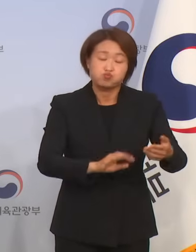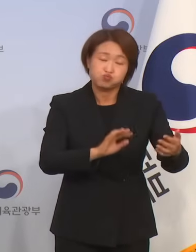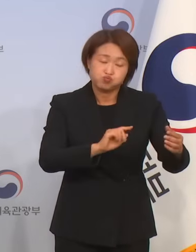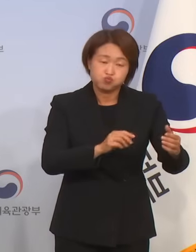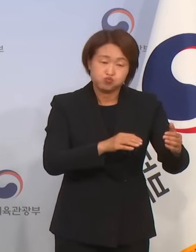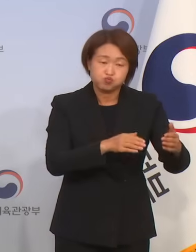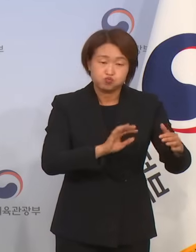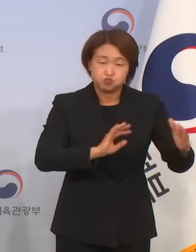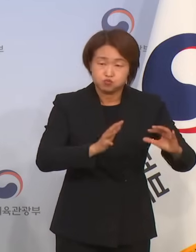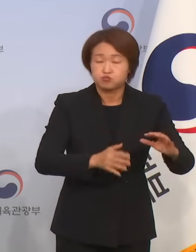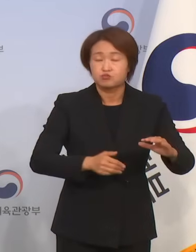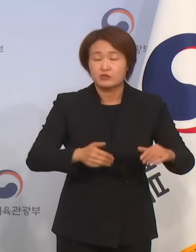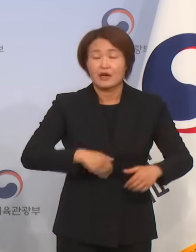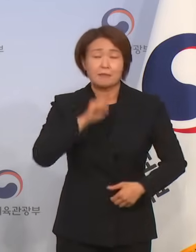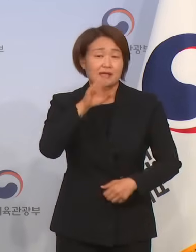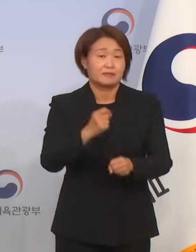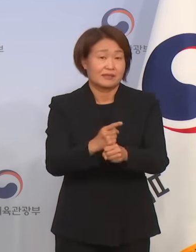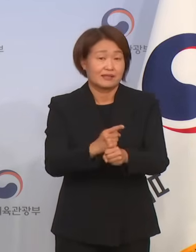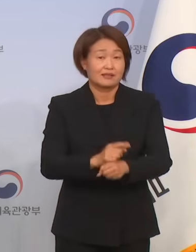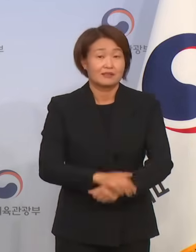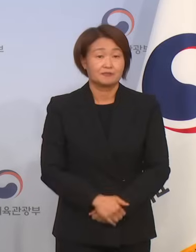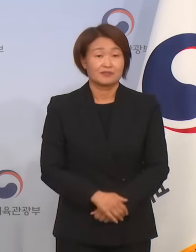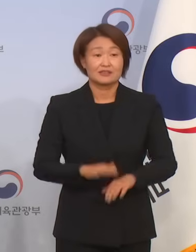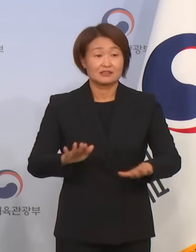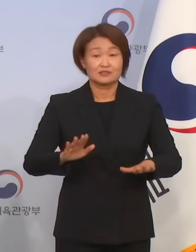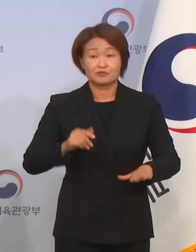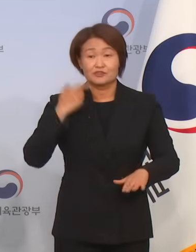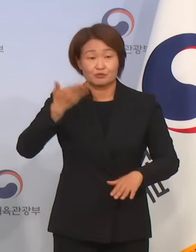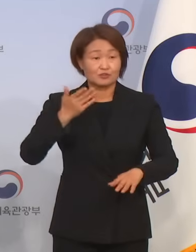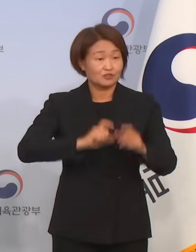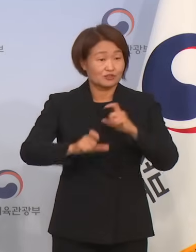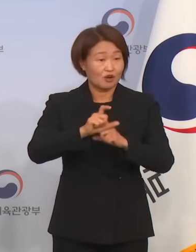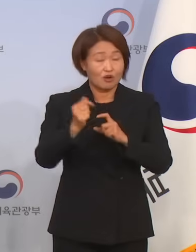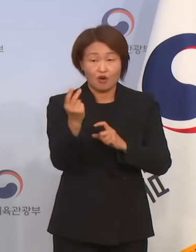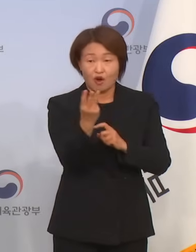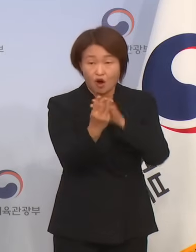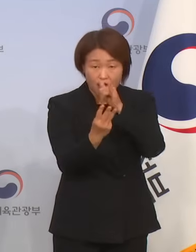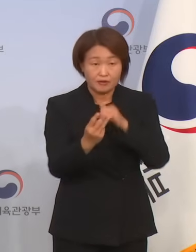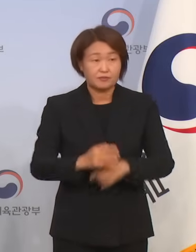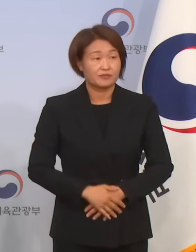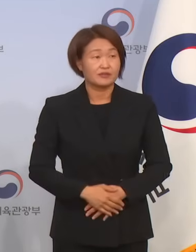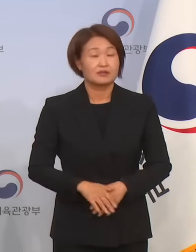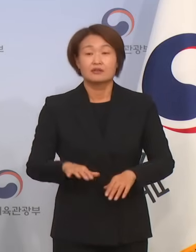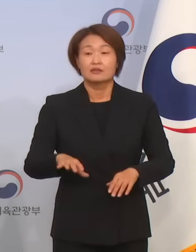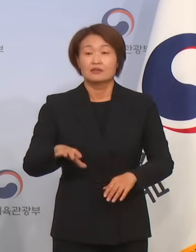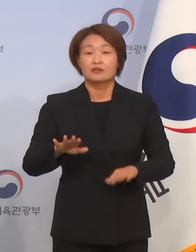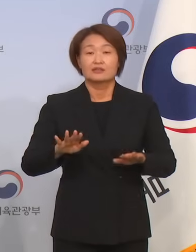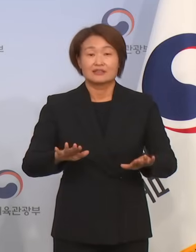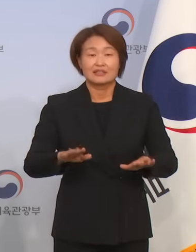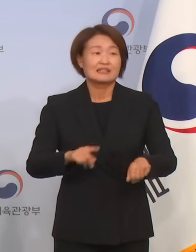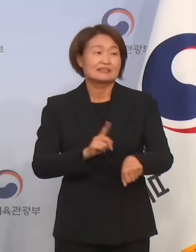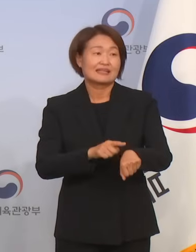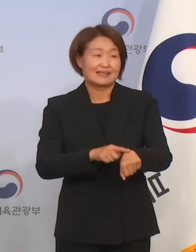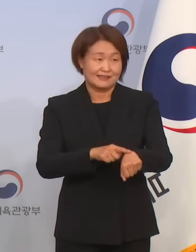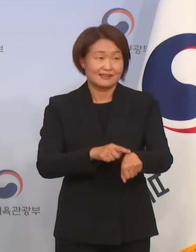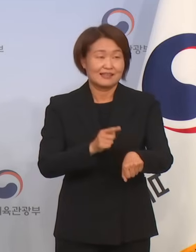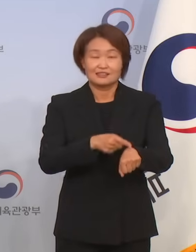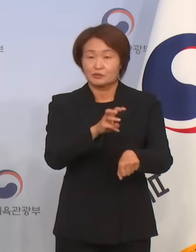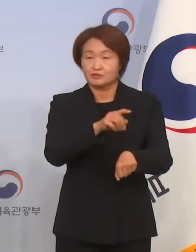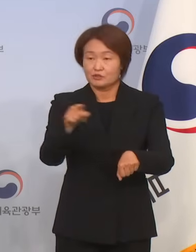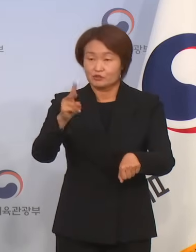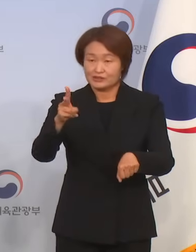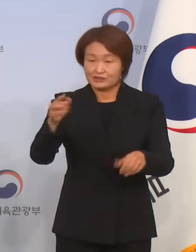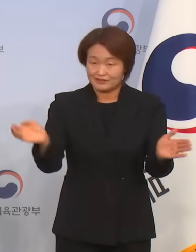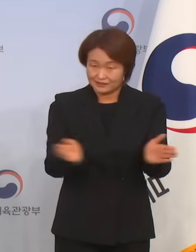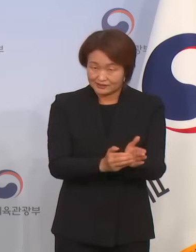예. 자, 그러면 그 아직 추가 질의가 많이 남아 있는데요. 그 이상으로 일단 예정된 브리핑을 마치고